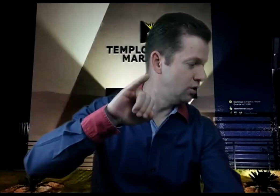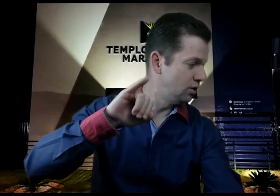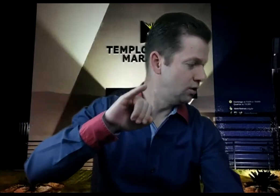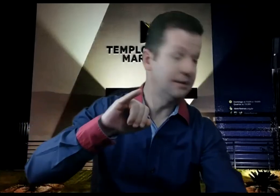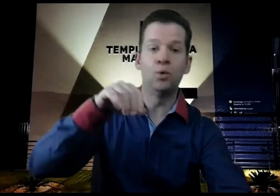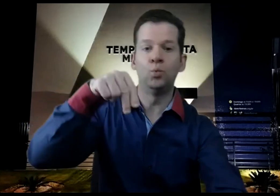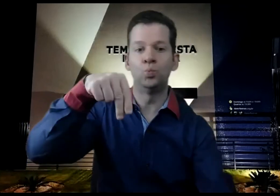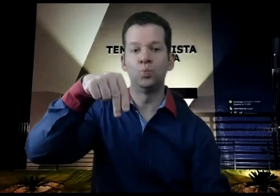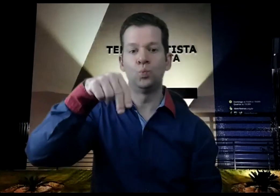Naum.